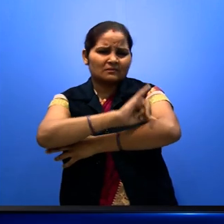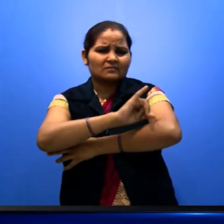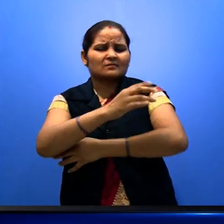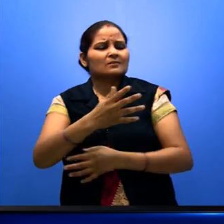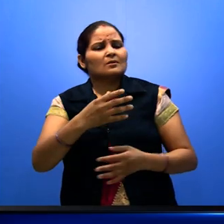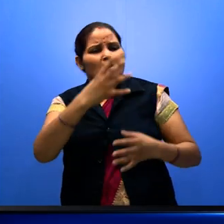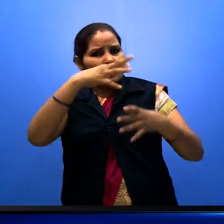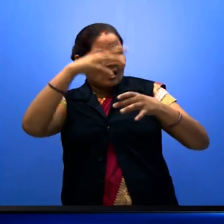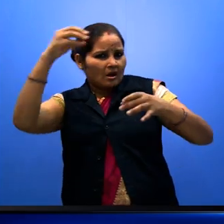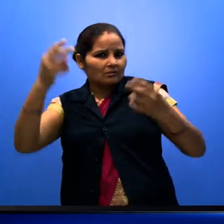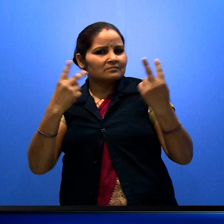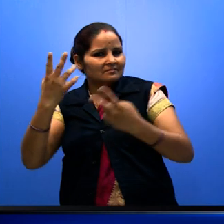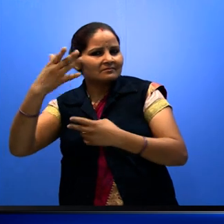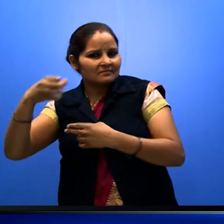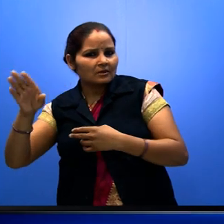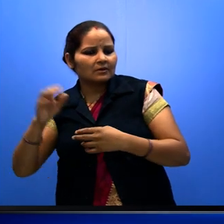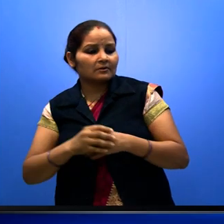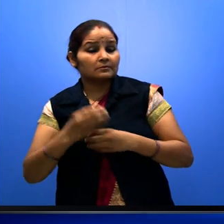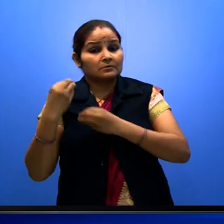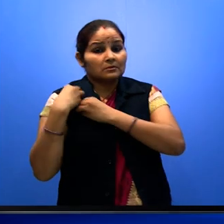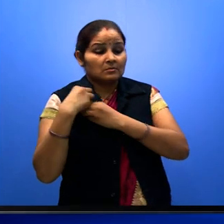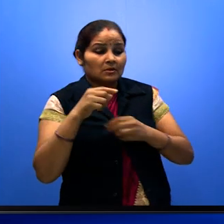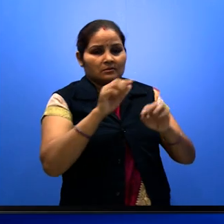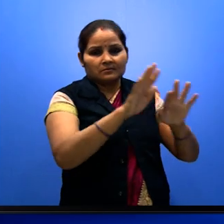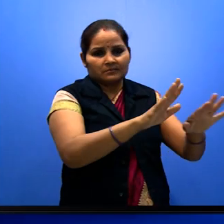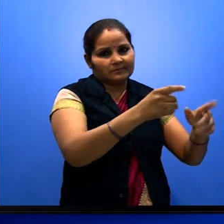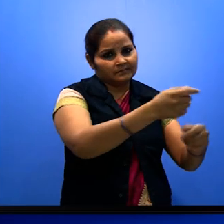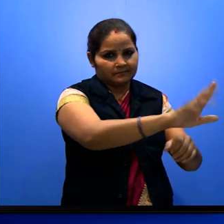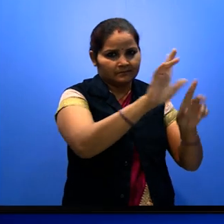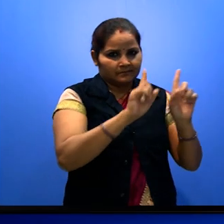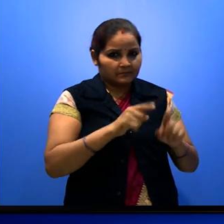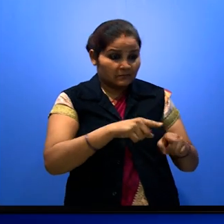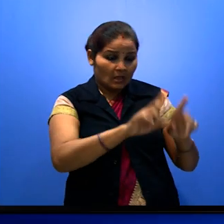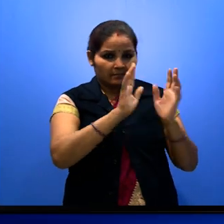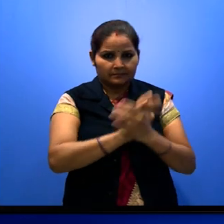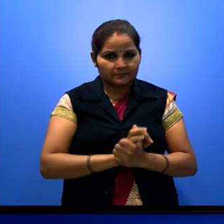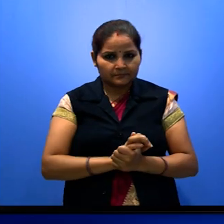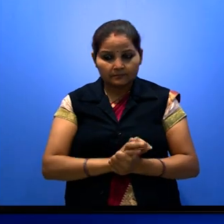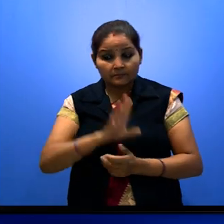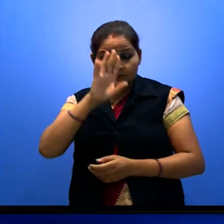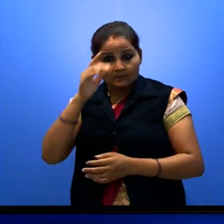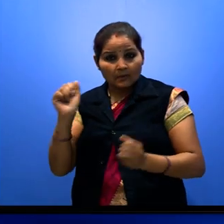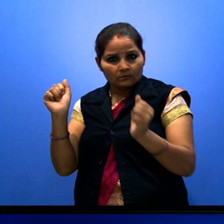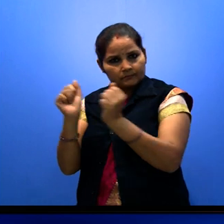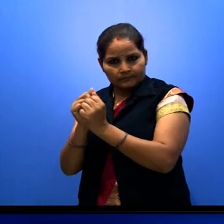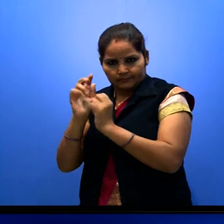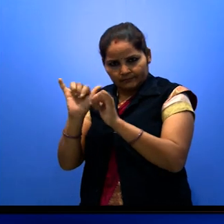हुए हैं, आप सभी देख लेना। और फिर राजा उनके पास रुक गए।